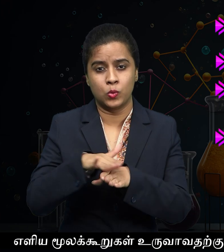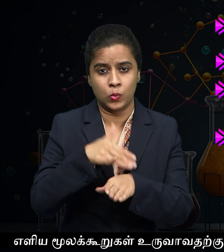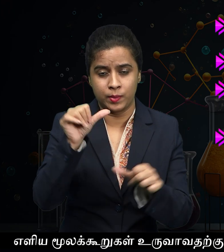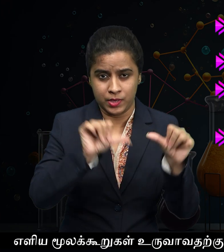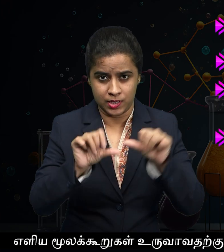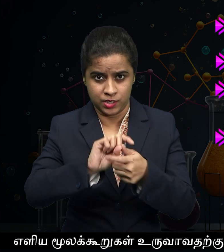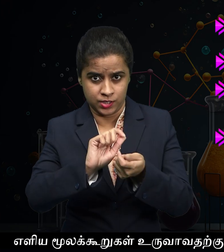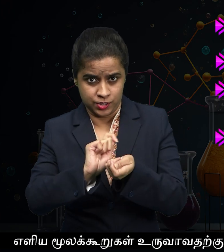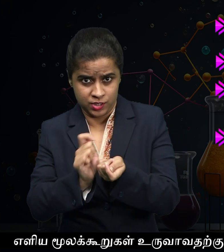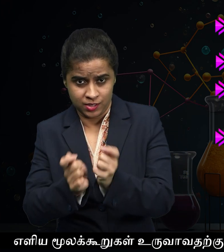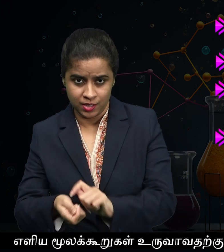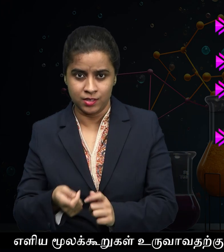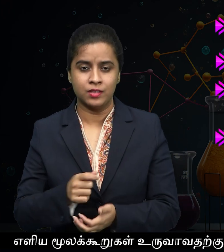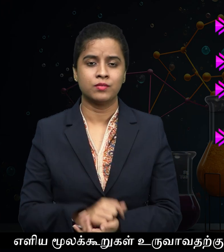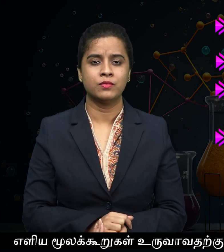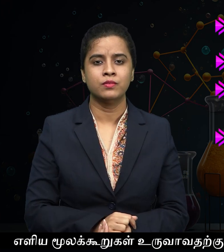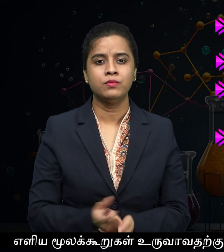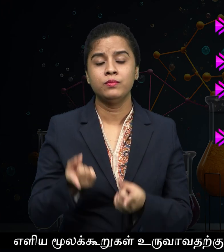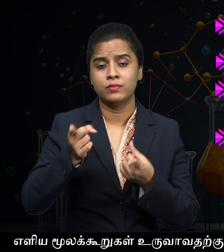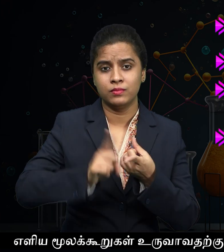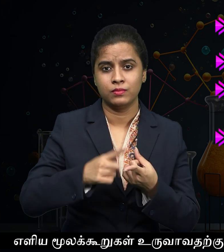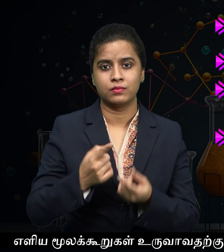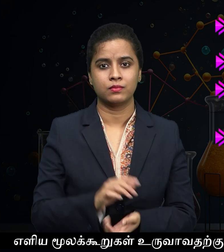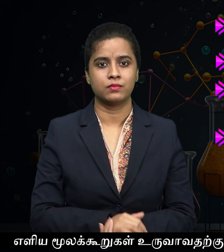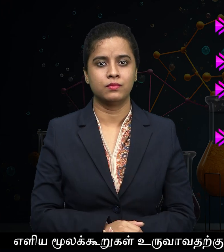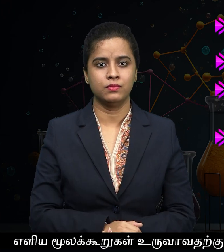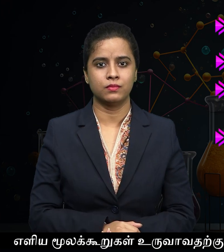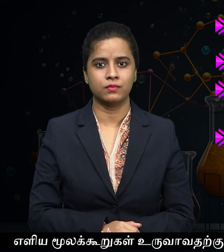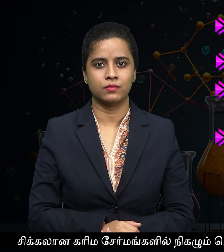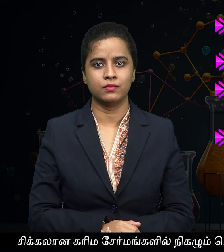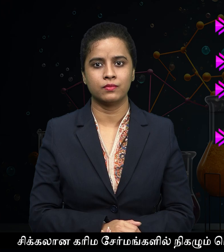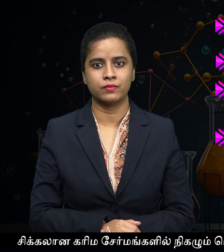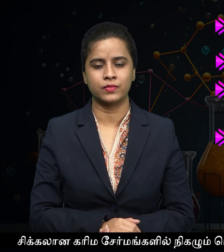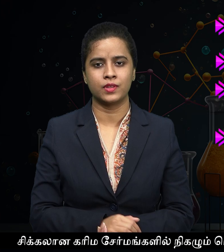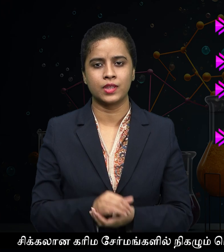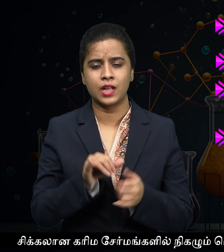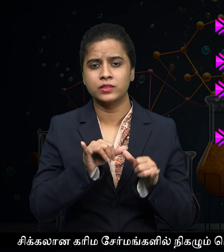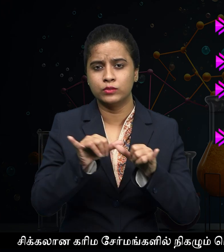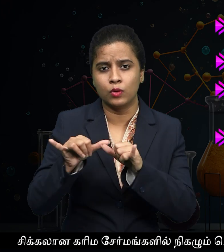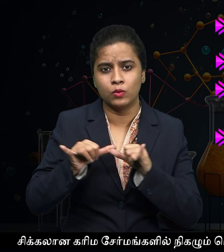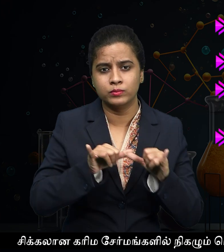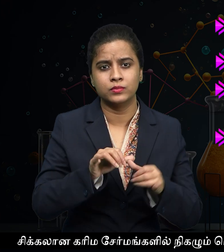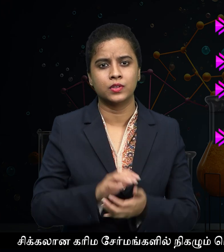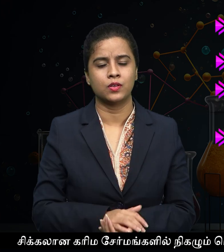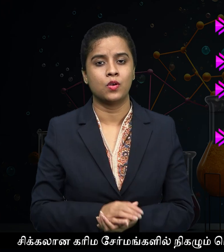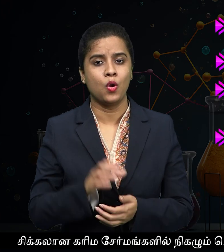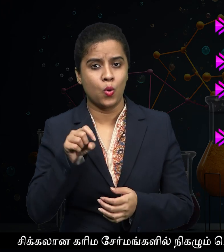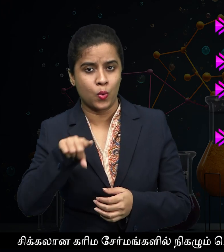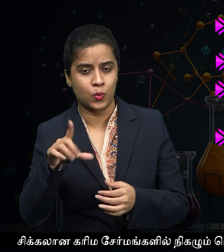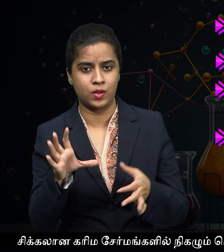எளிய மூலக்கூறுகள் உருவாகுவதற்கு வழிவகுக்கும் நொதிகளின் செயல்பாட்டுகளால் சிக்கலான கரிம சேர்மங்களில்